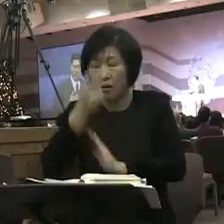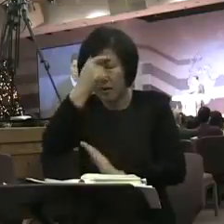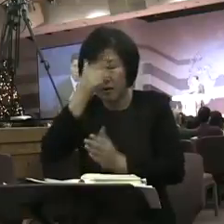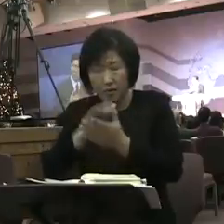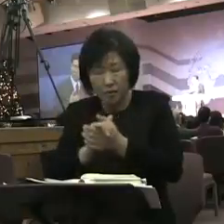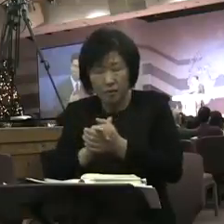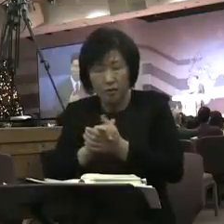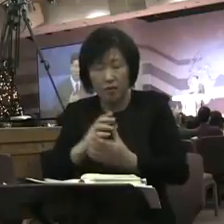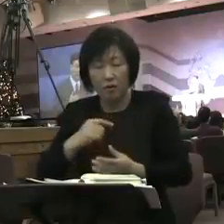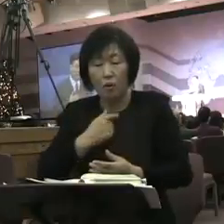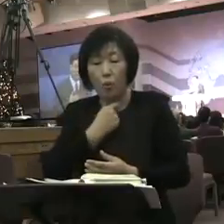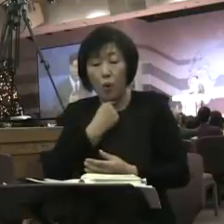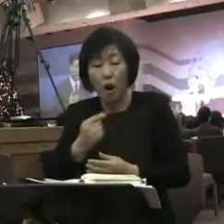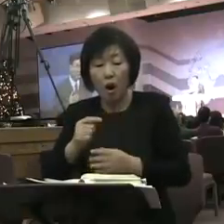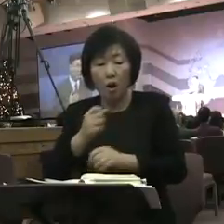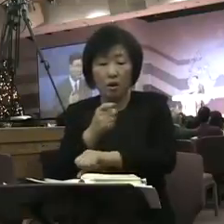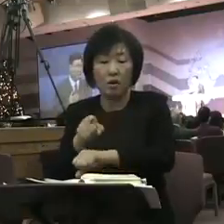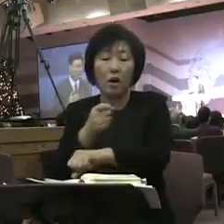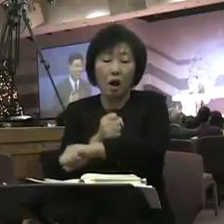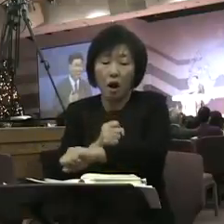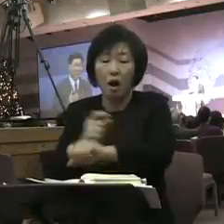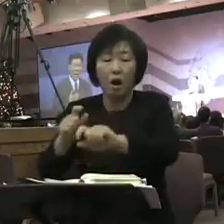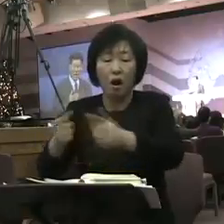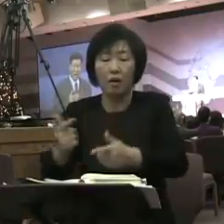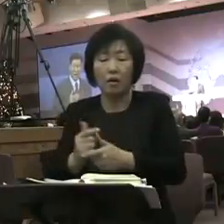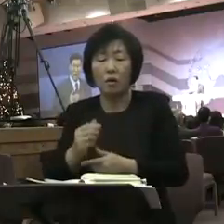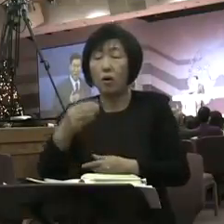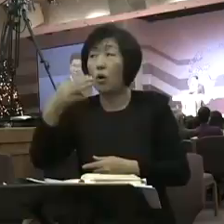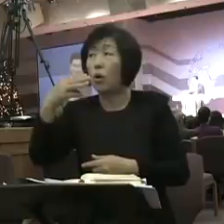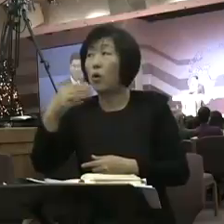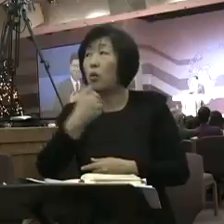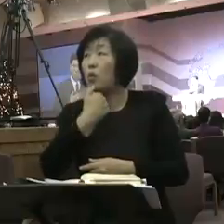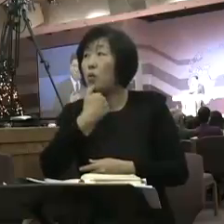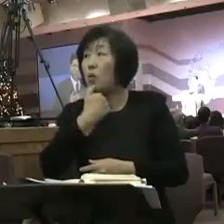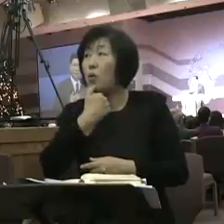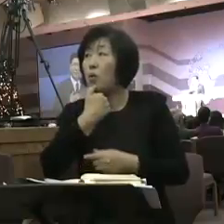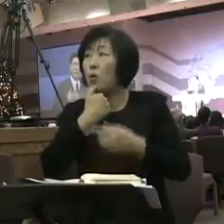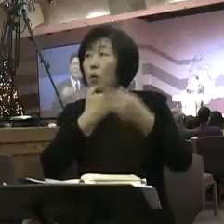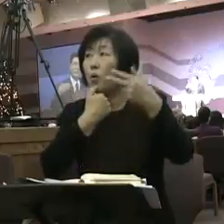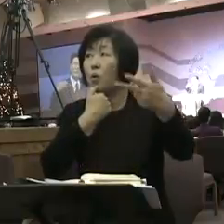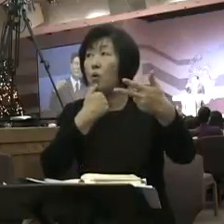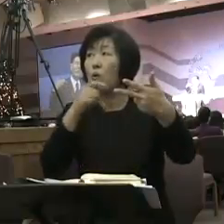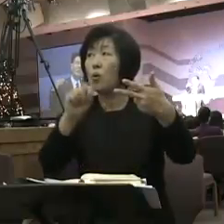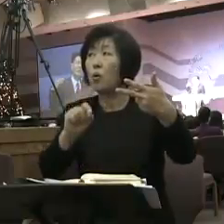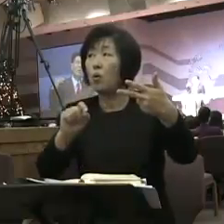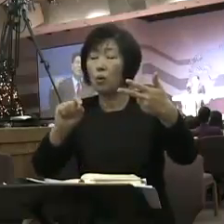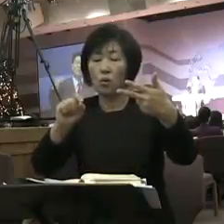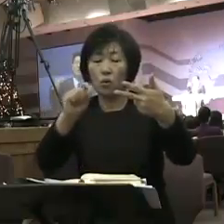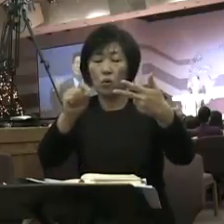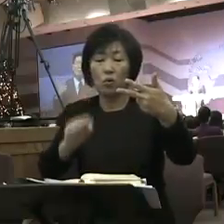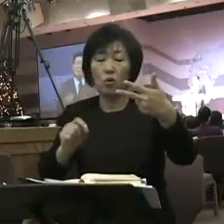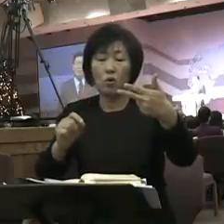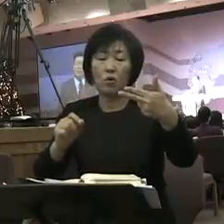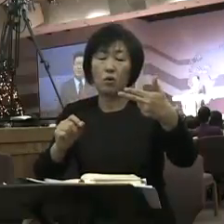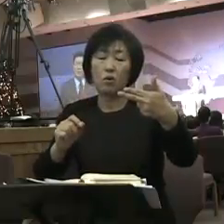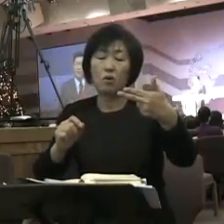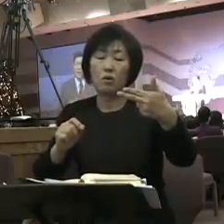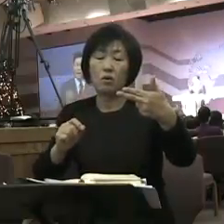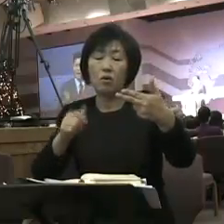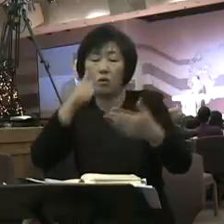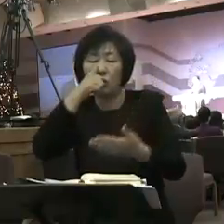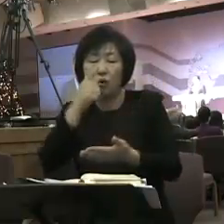하지 아니하고 로마서 7장에 있잖아요. 내가 하기 싫어하는 그것을 하는 자기의 그 죄성을